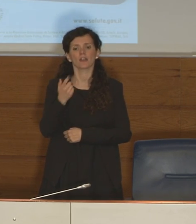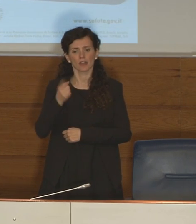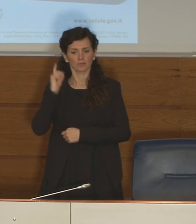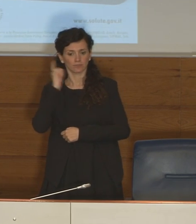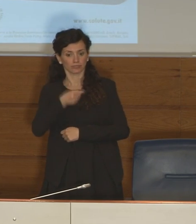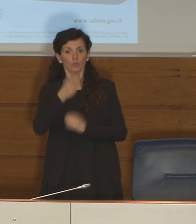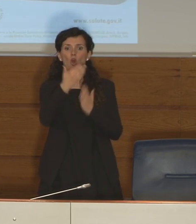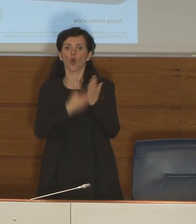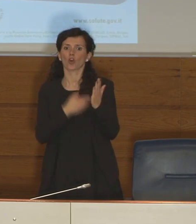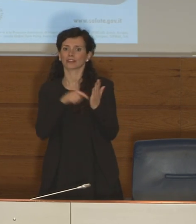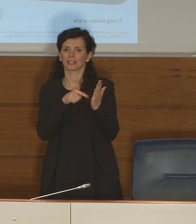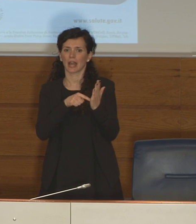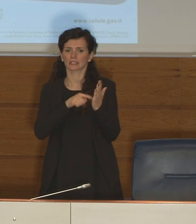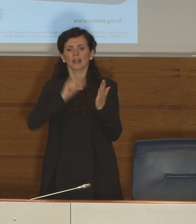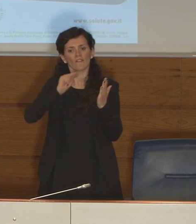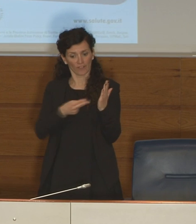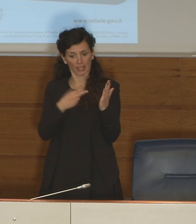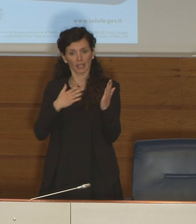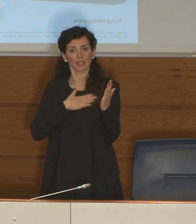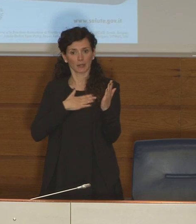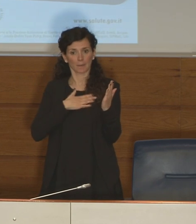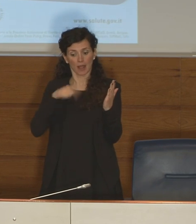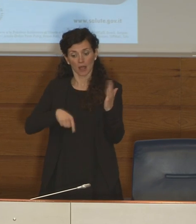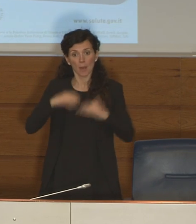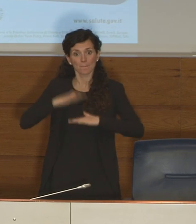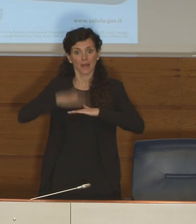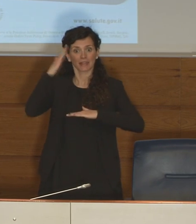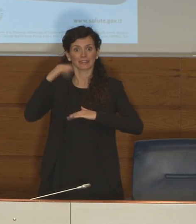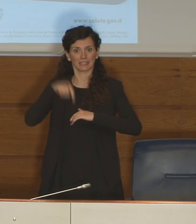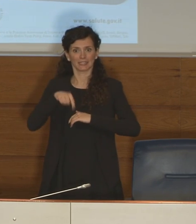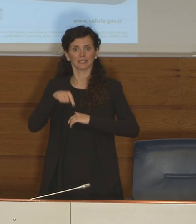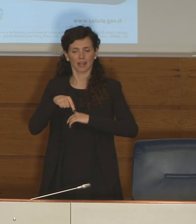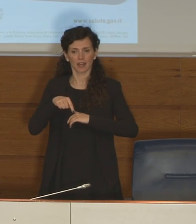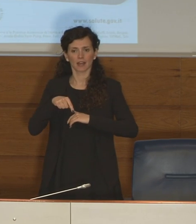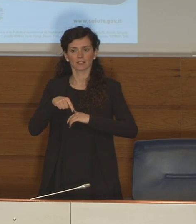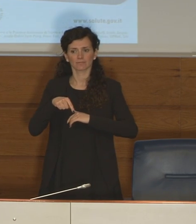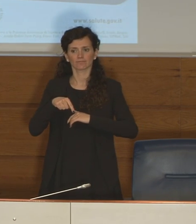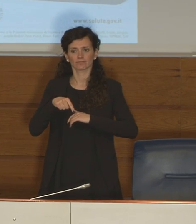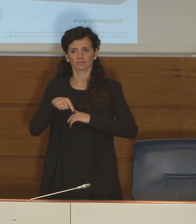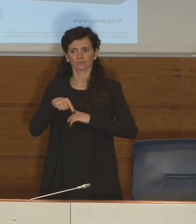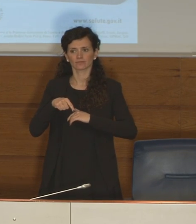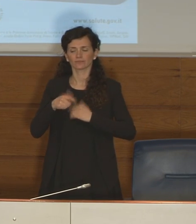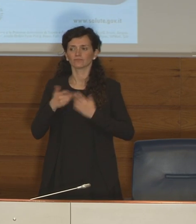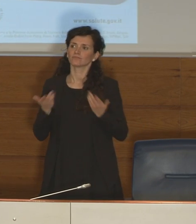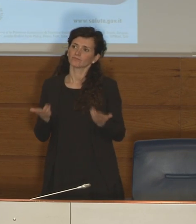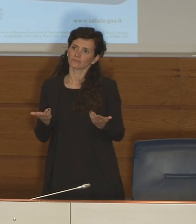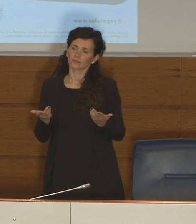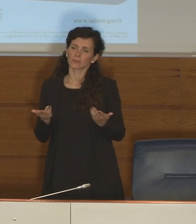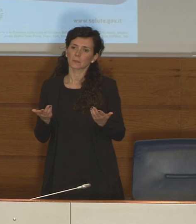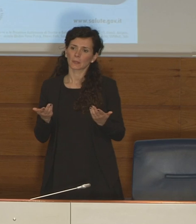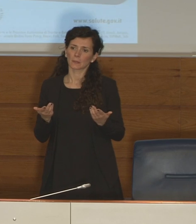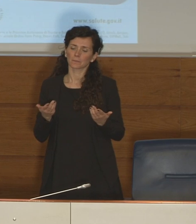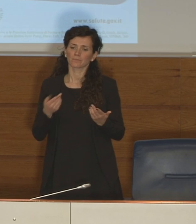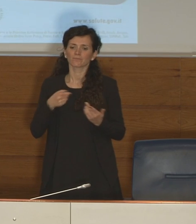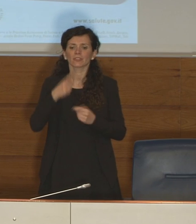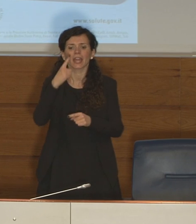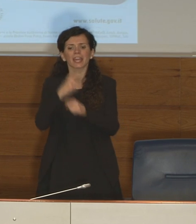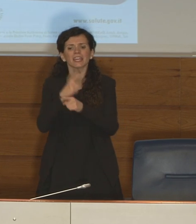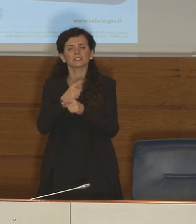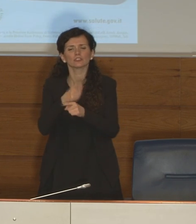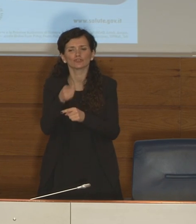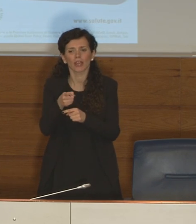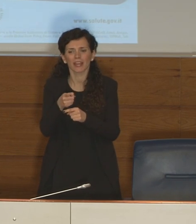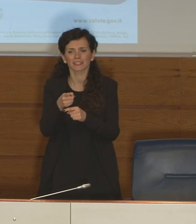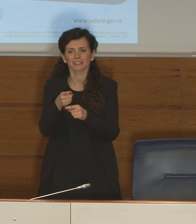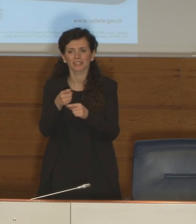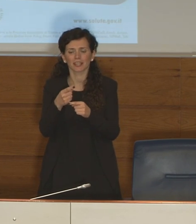mia firma questa mattina e quindi in qualche modo siamo venuti incontro alle esigenze